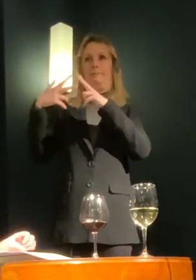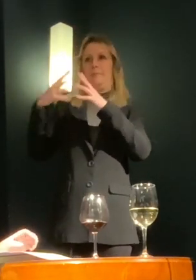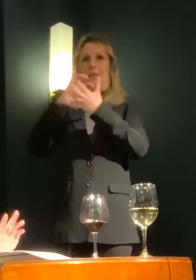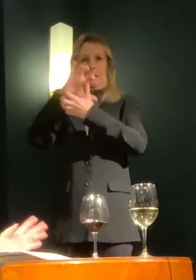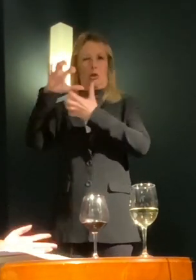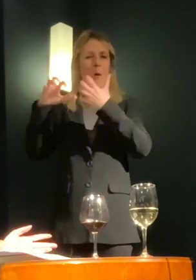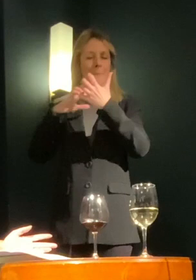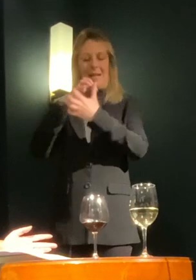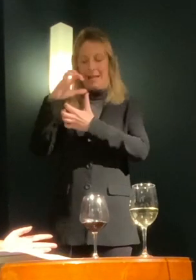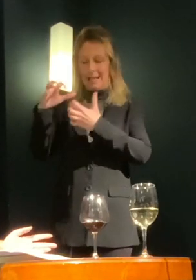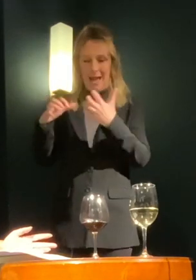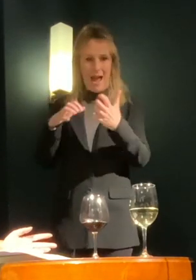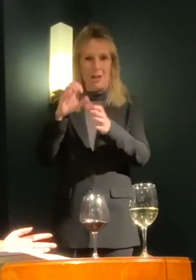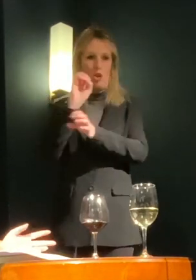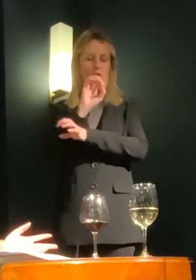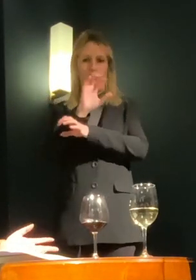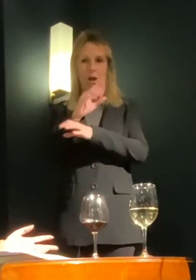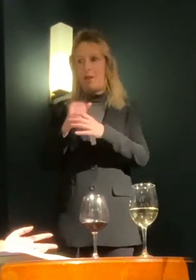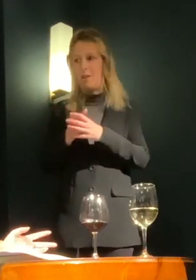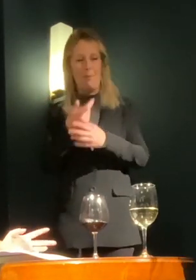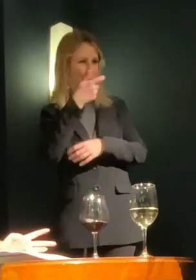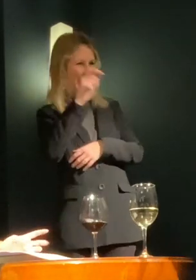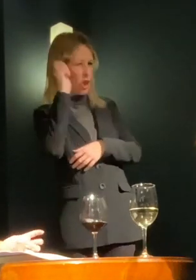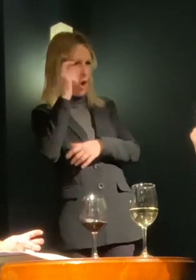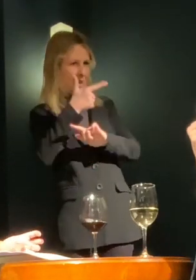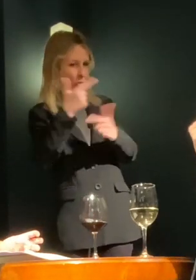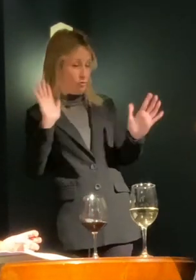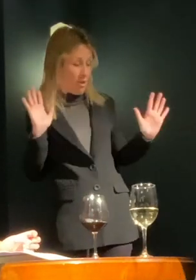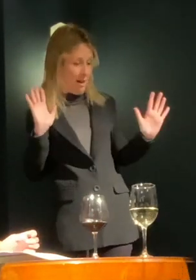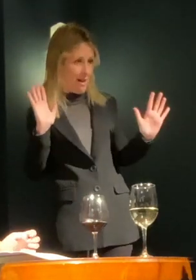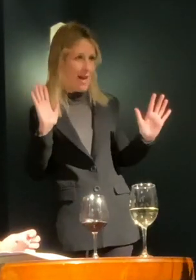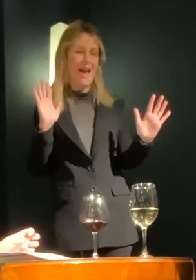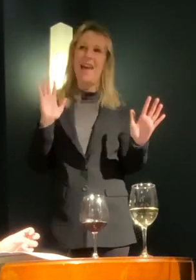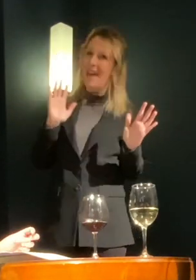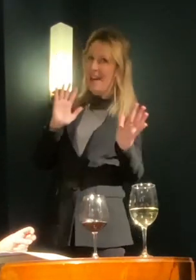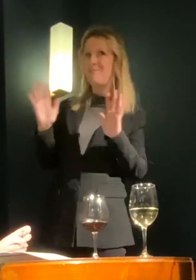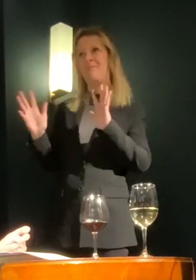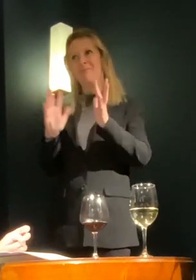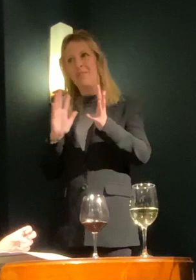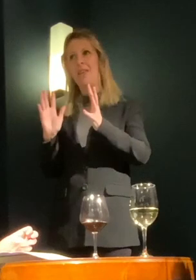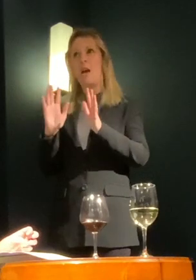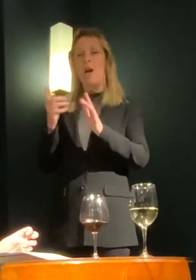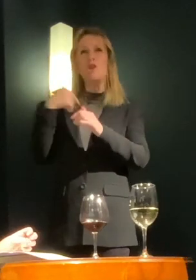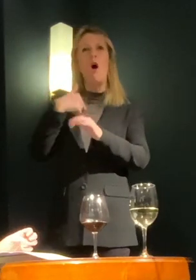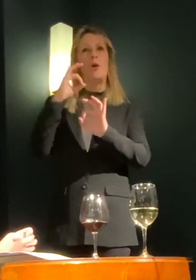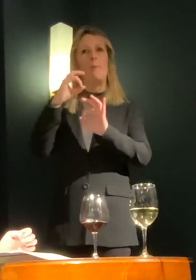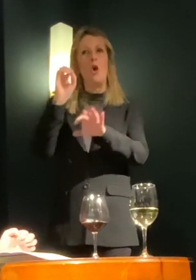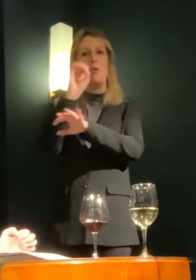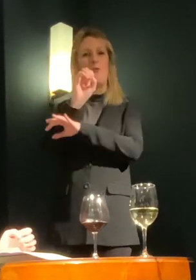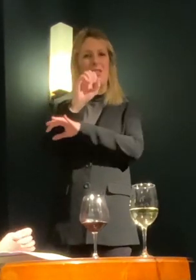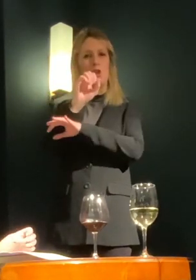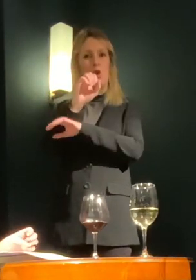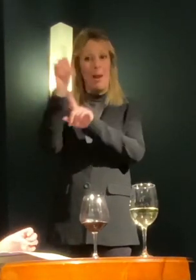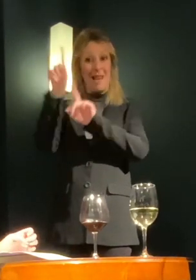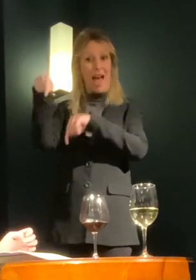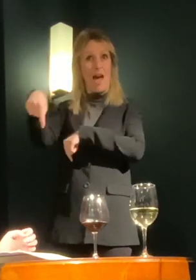Che... Perché non esiste la droga, non bisogna affrontare il discorso droga, esatto, non c'è. Esatto, e ci ho avuto in realtà un professore qui di Milano che mi ha invitato a parlare in un